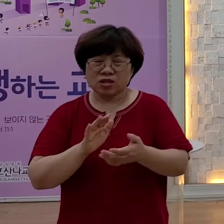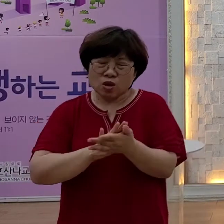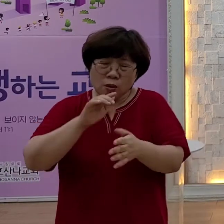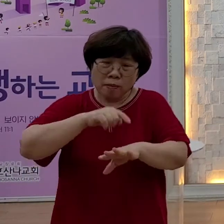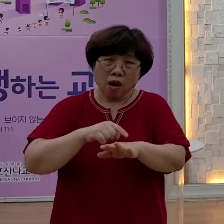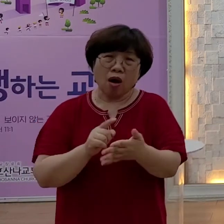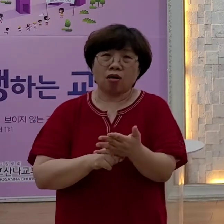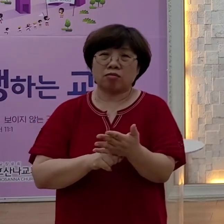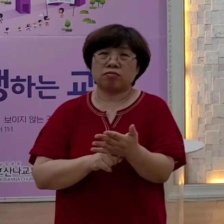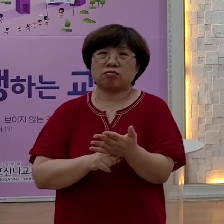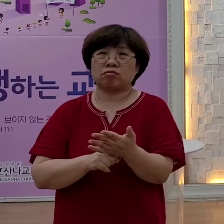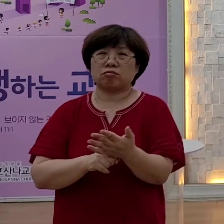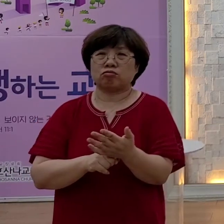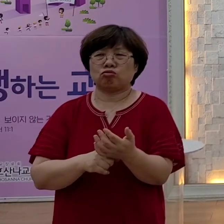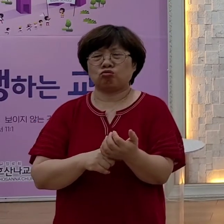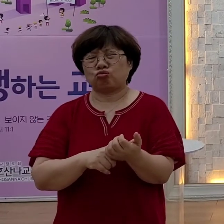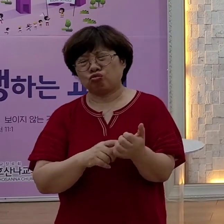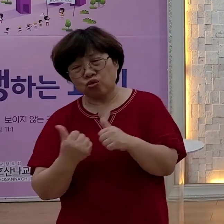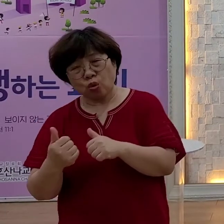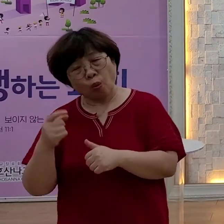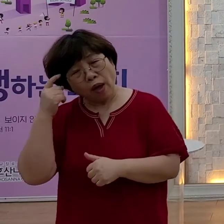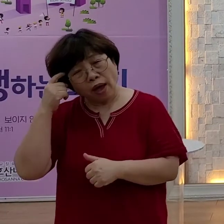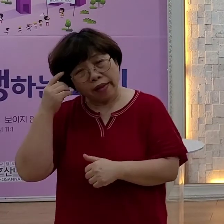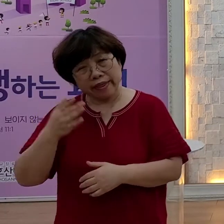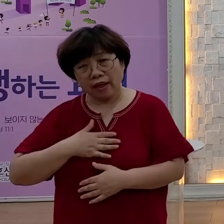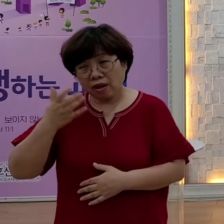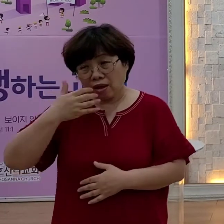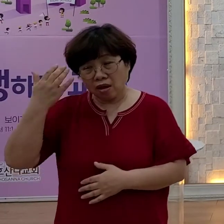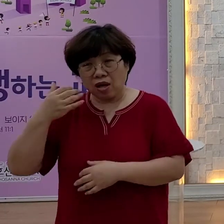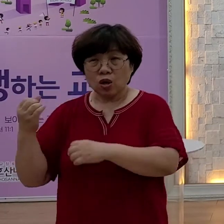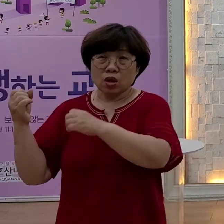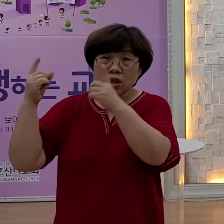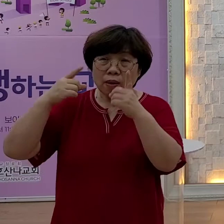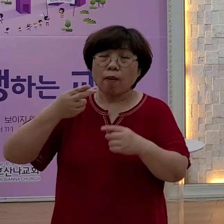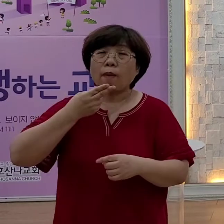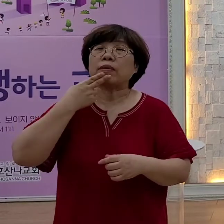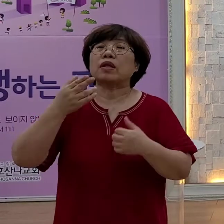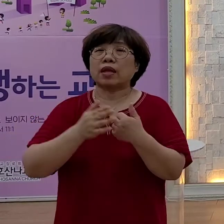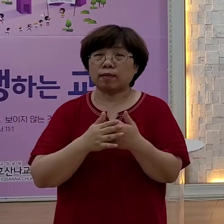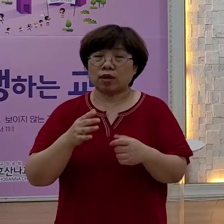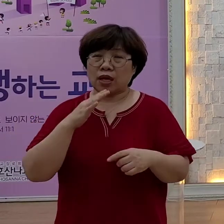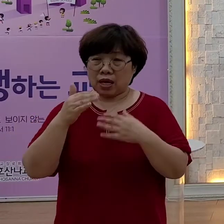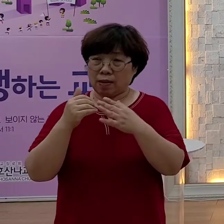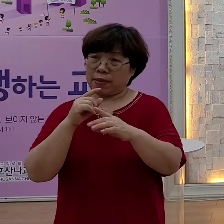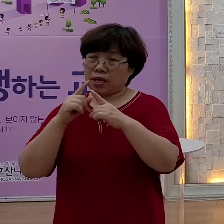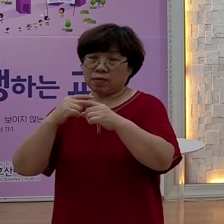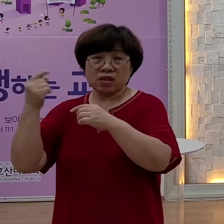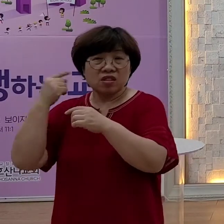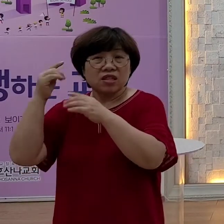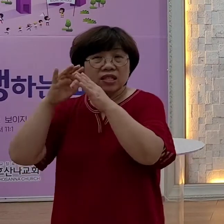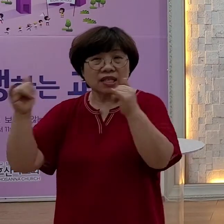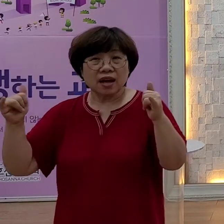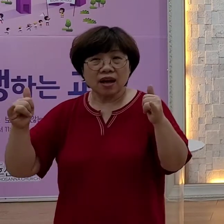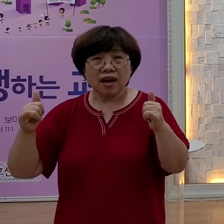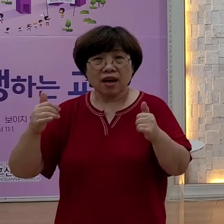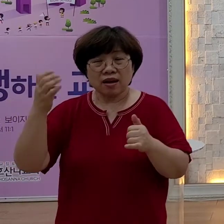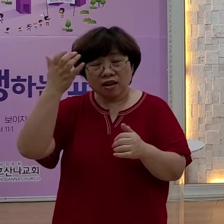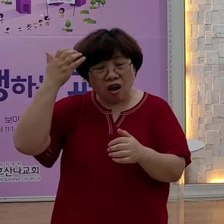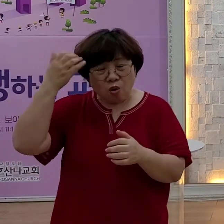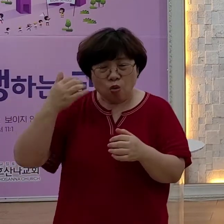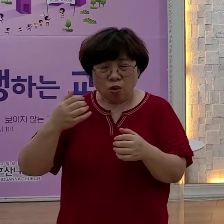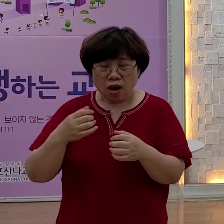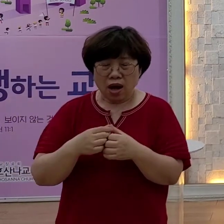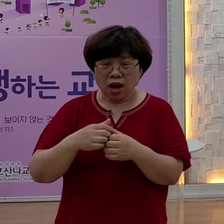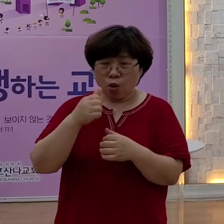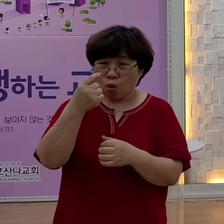다 죽어가는 거예요. 내 영이 살지 못하기 때문에. 그래서 이 하나님의 말씀이 들리는 자에게 우리의 혼과 영과 관절과 골수와